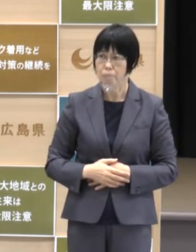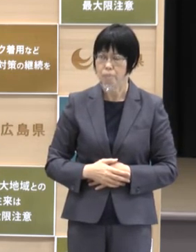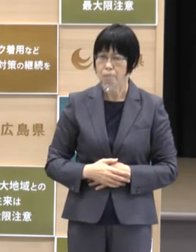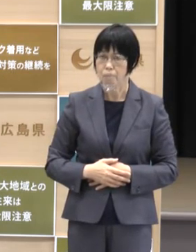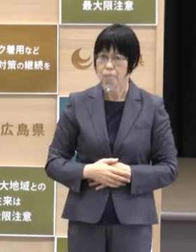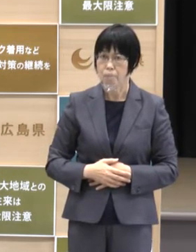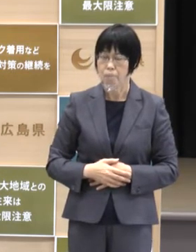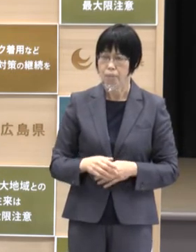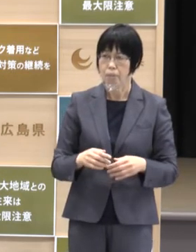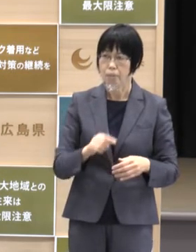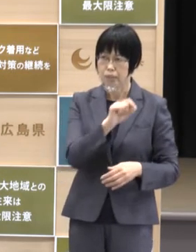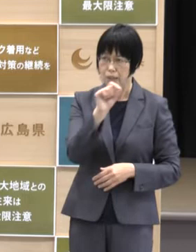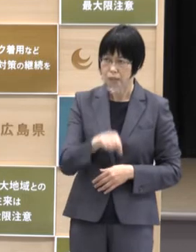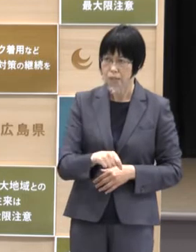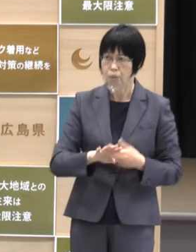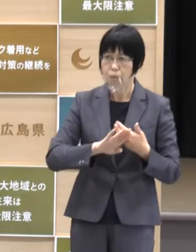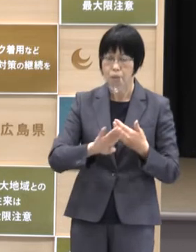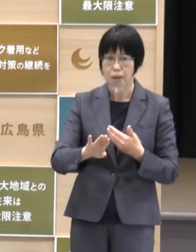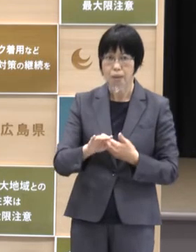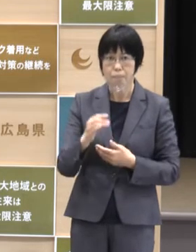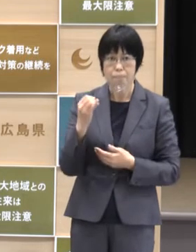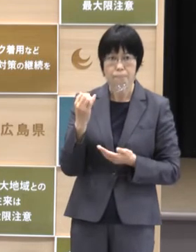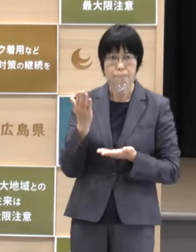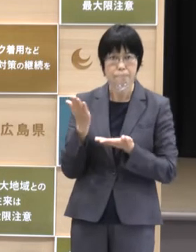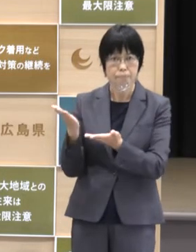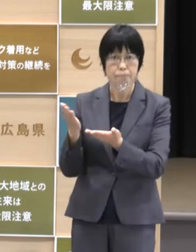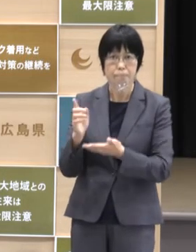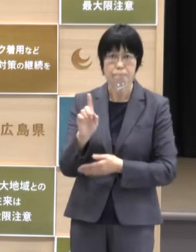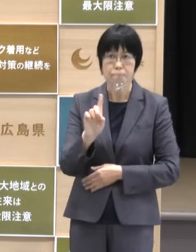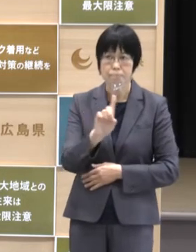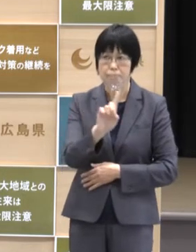他いかがでしょうか。